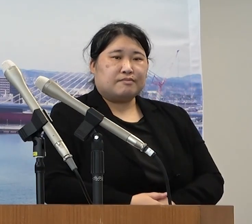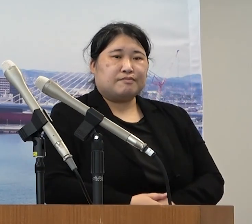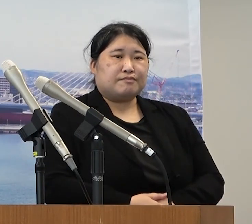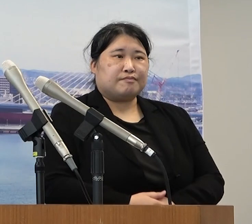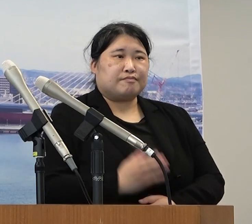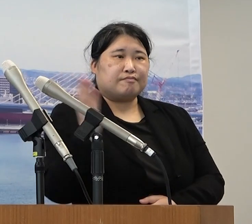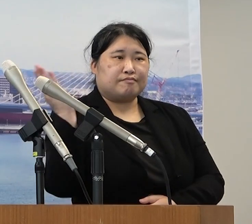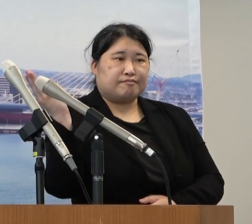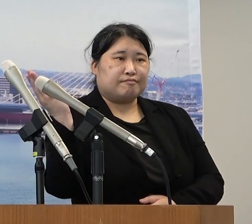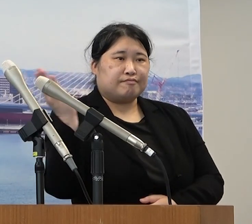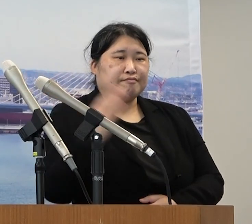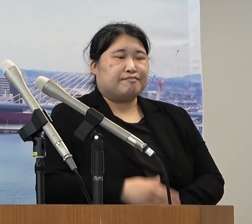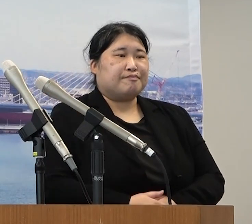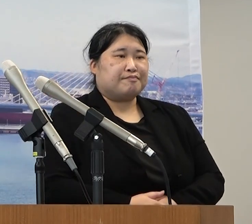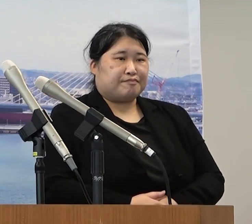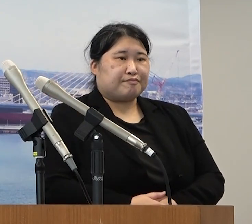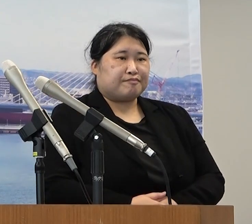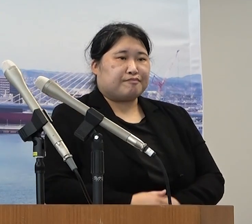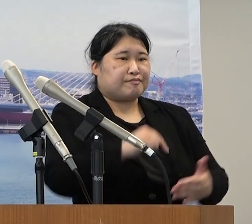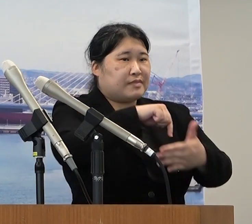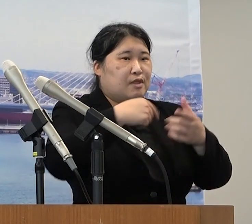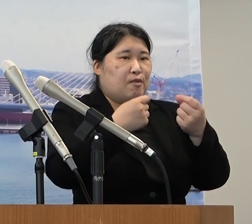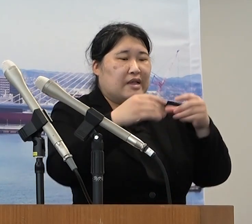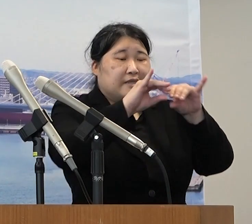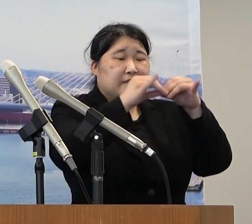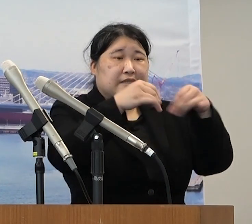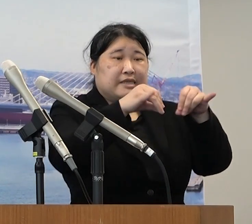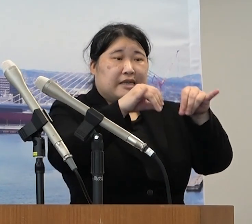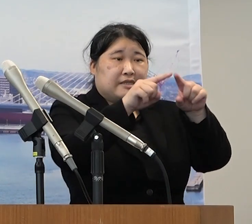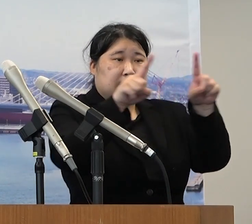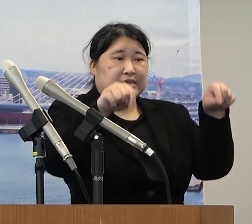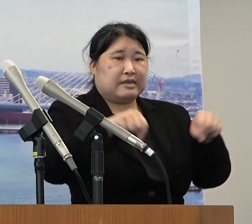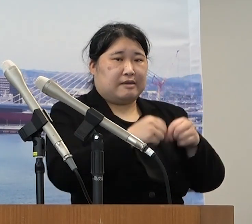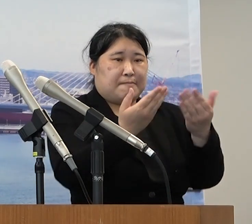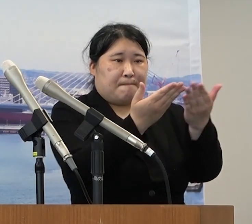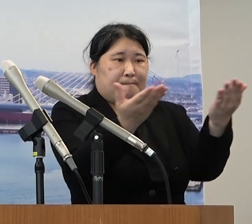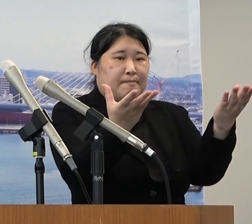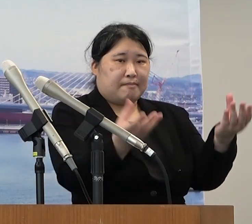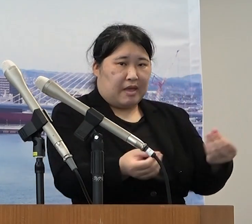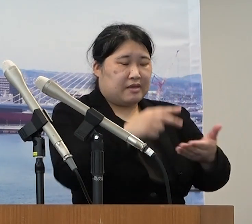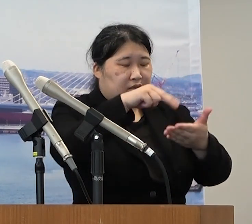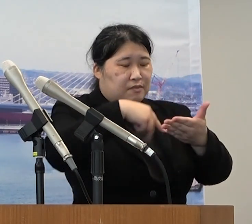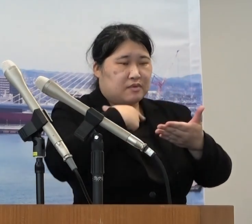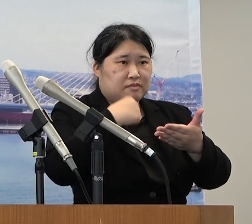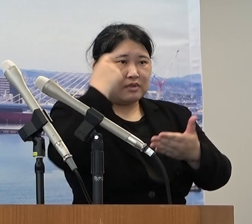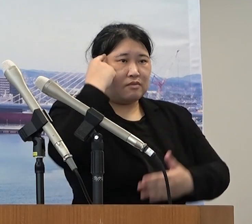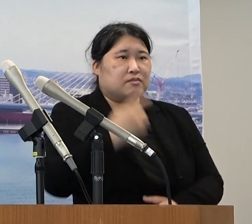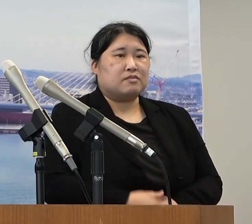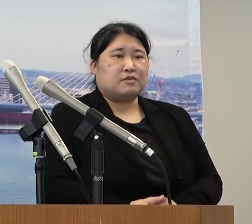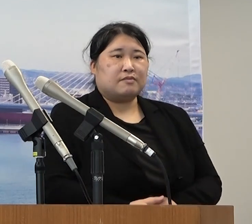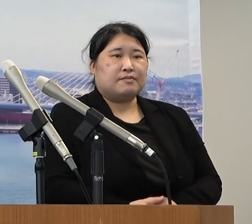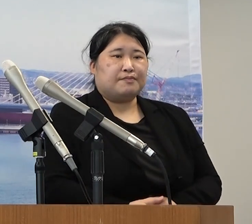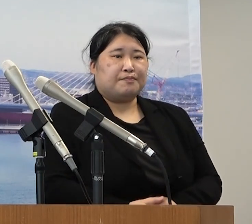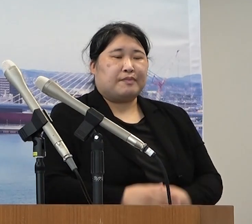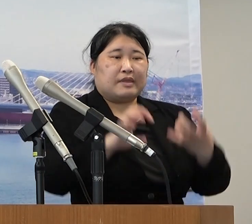こちらのモニターと同様のチラシをお手元にも配布しておりますのでご覧ください。ねぶた祭り開催期